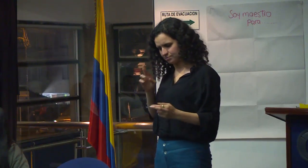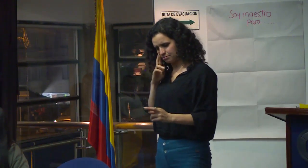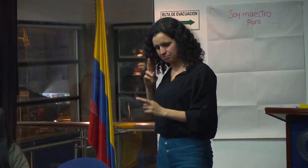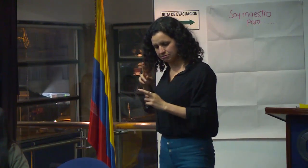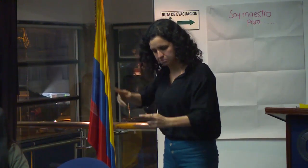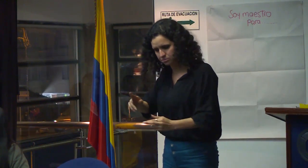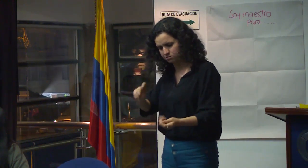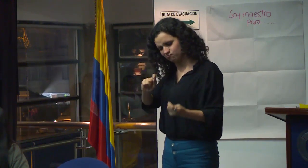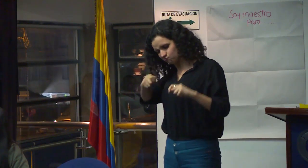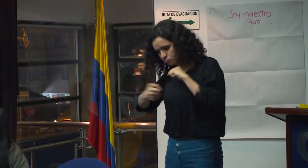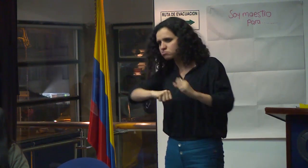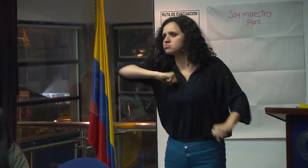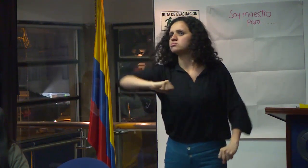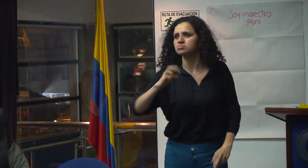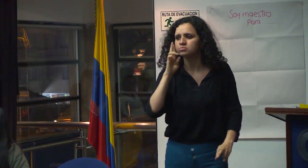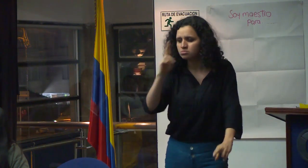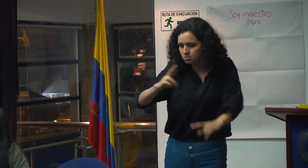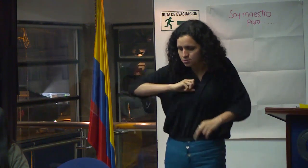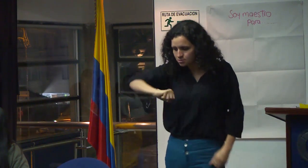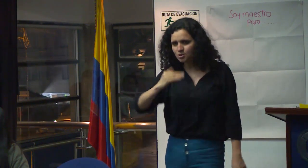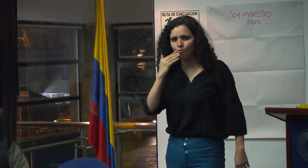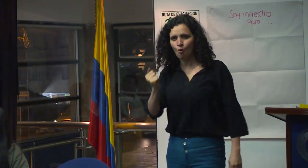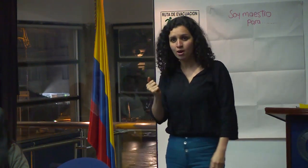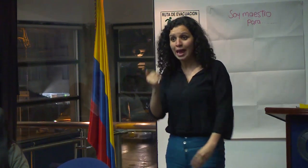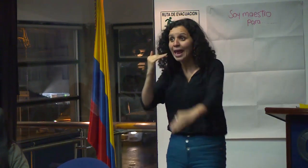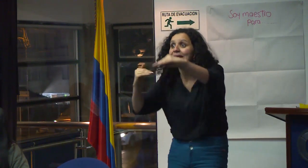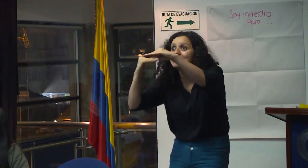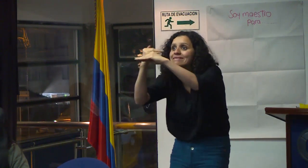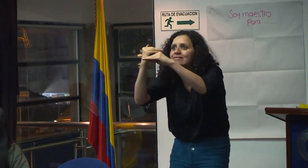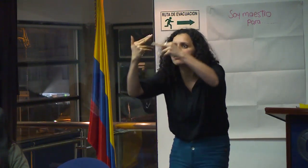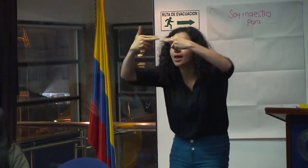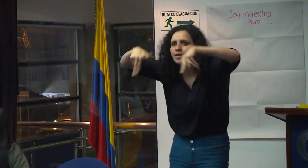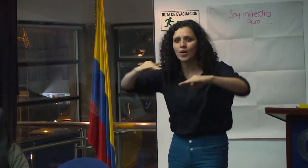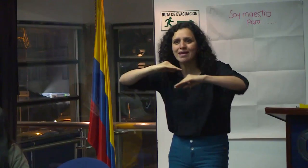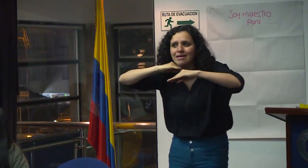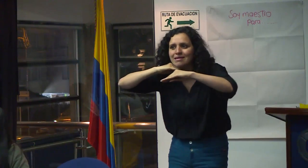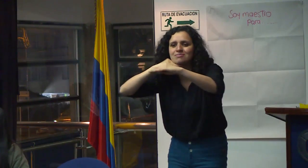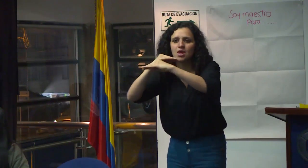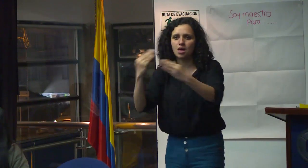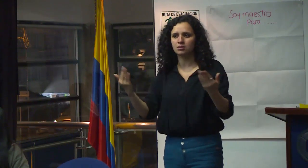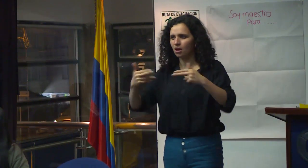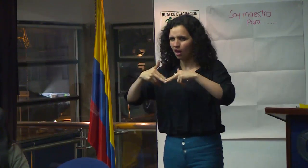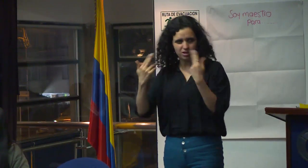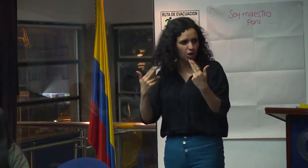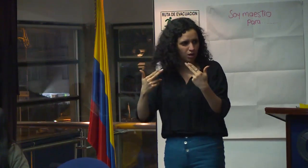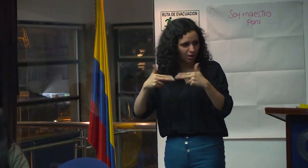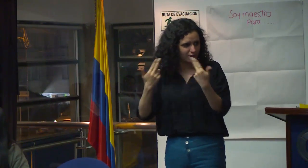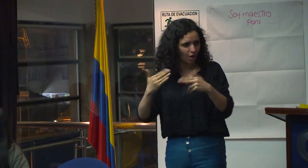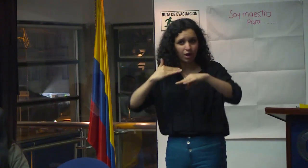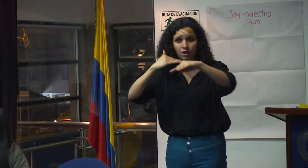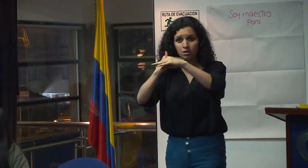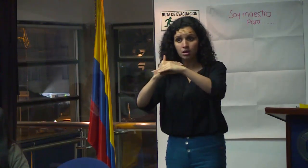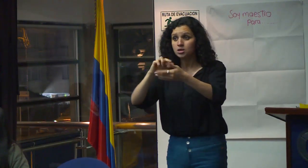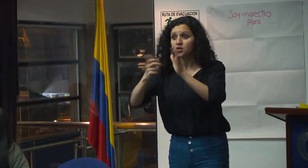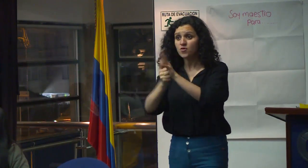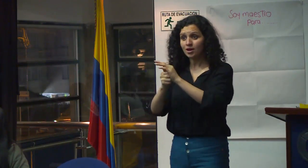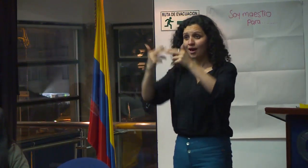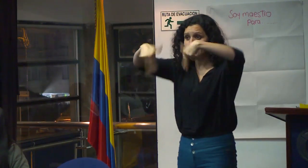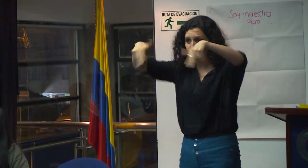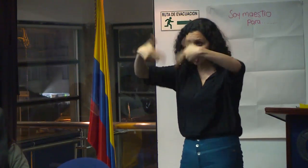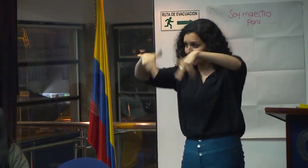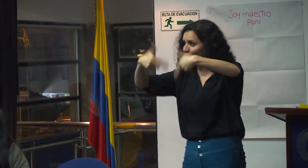derechos, ¿sí? De equidad de género, es que esto no solamente juegue la mirada hacia la mujer,